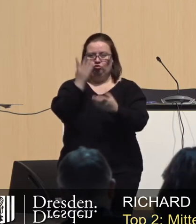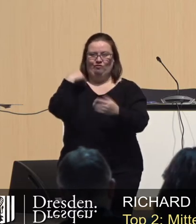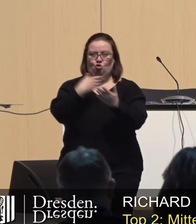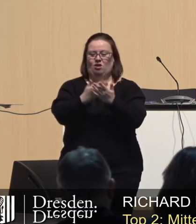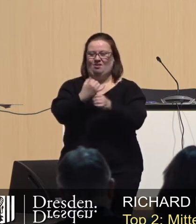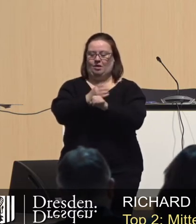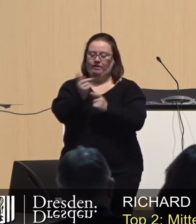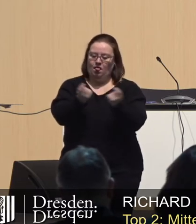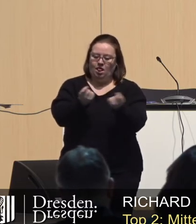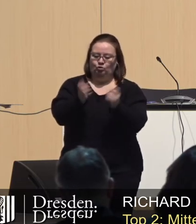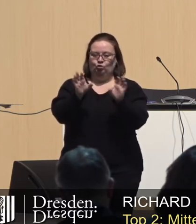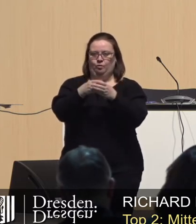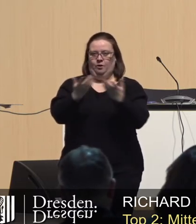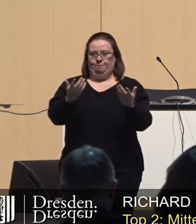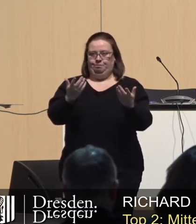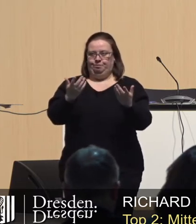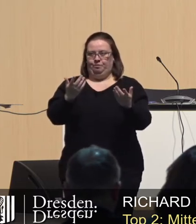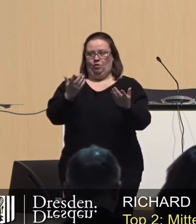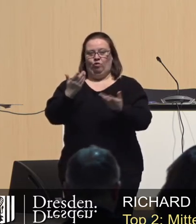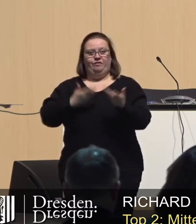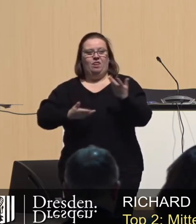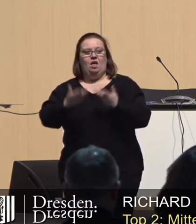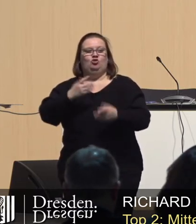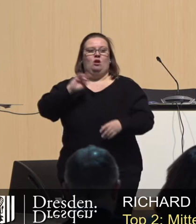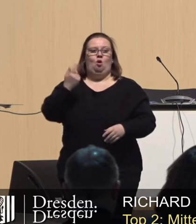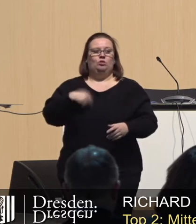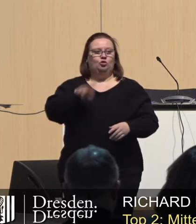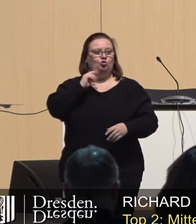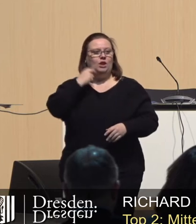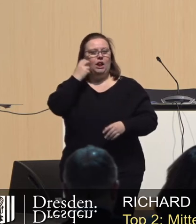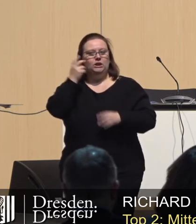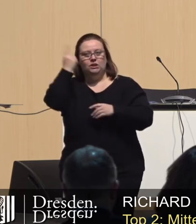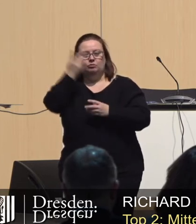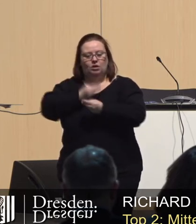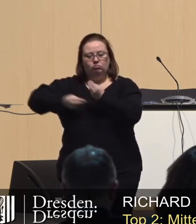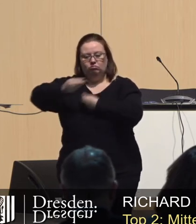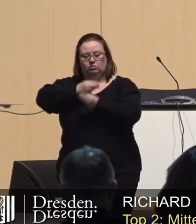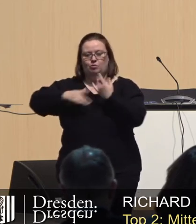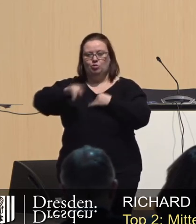gemacht, hinbekommen. Ich würde mich freuen, wenn wir mal zumindest außerhalb des Ältestenrats darüber reden,